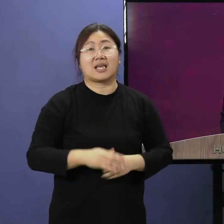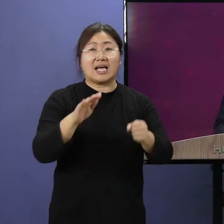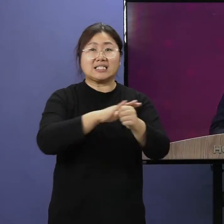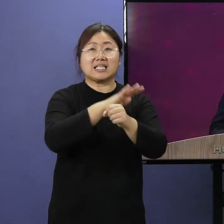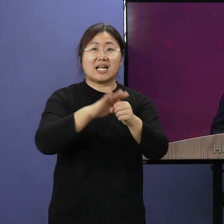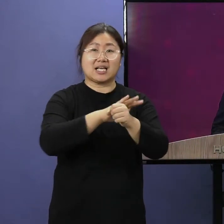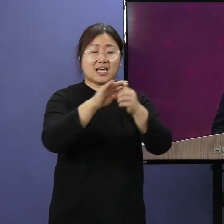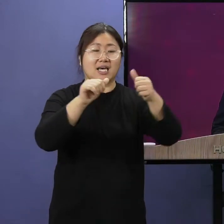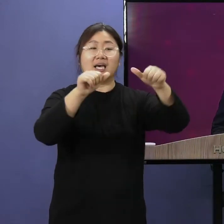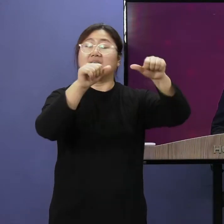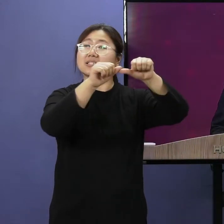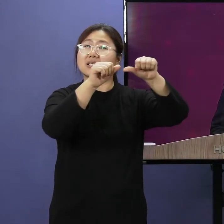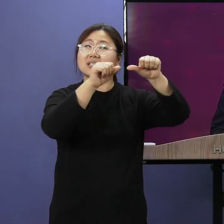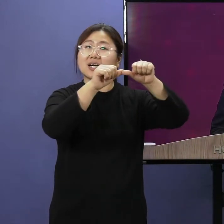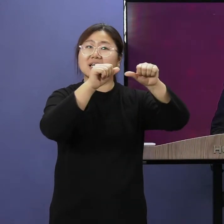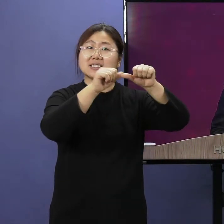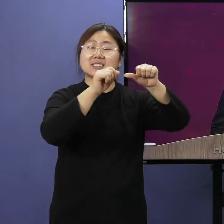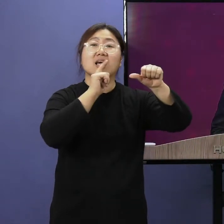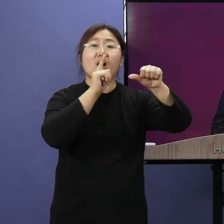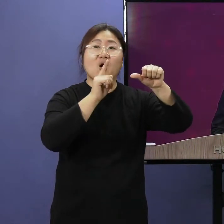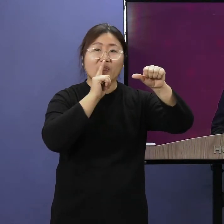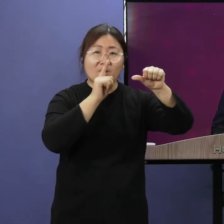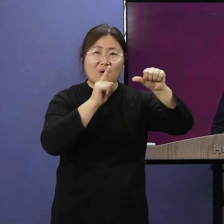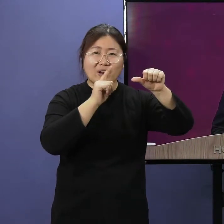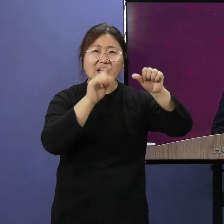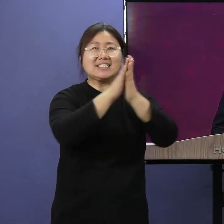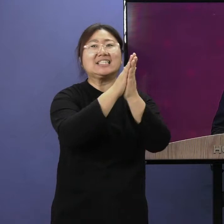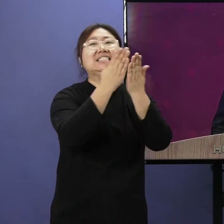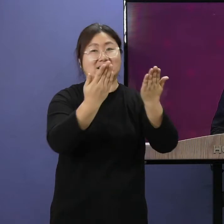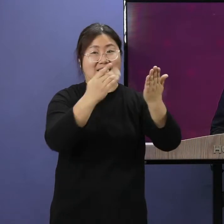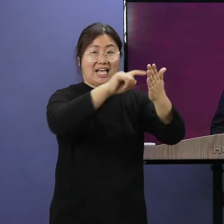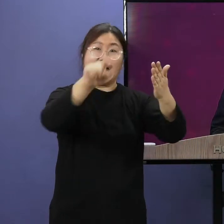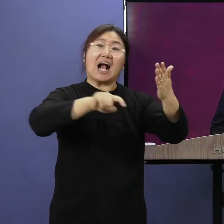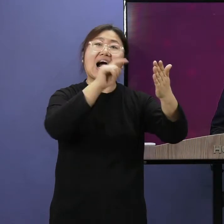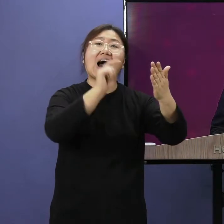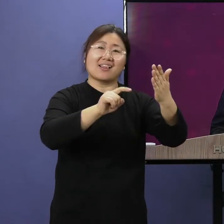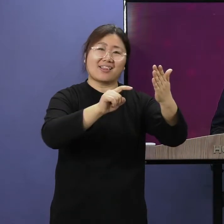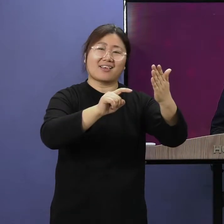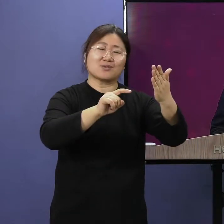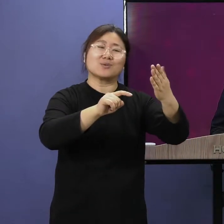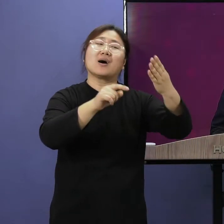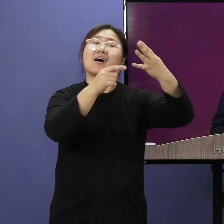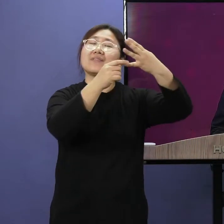언어에서도 네 번째가 시간의 공유입니다. 함께 하는 것.